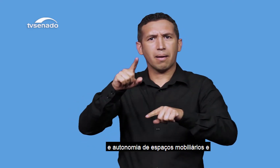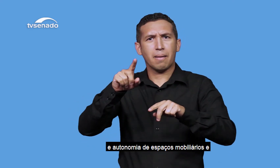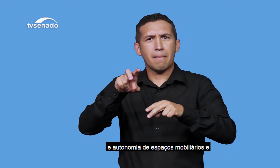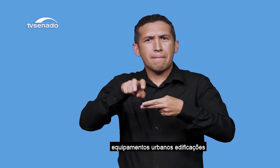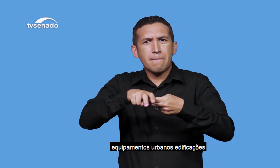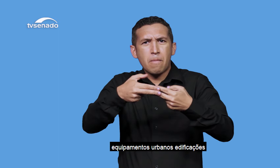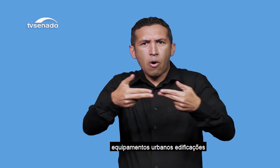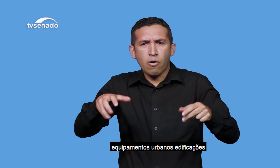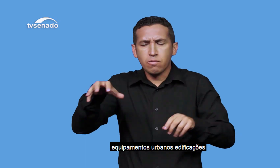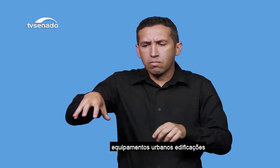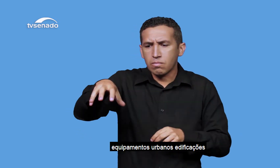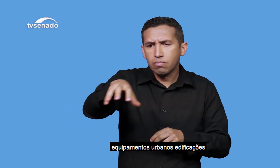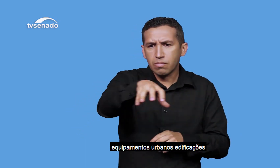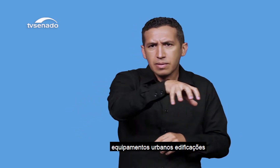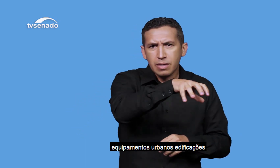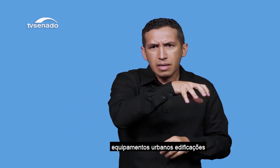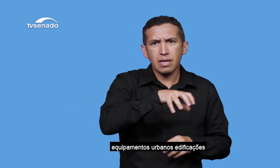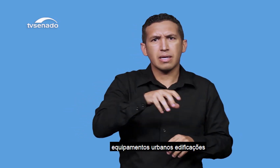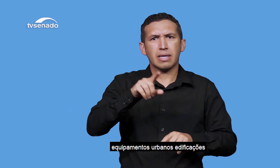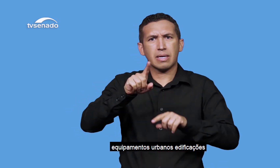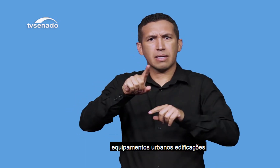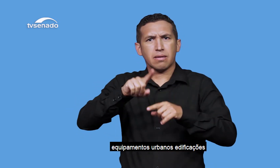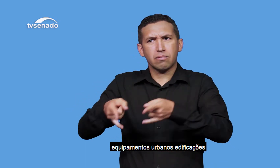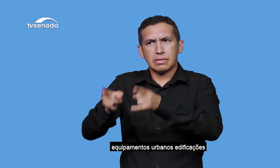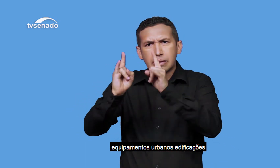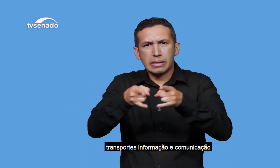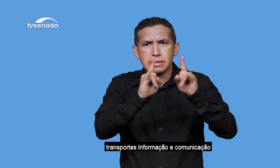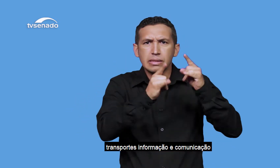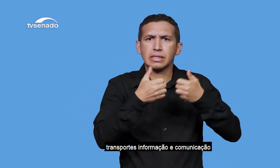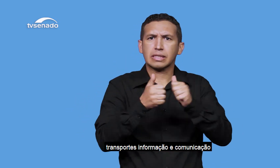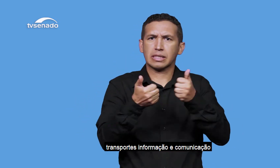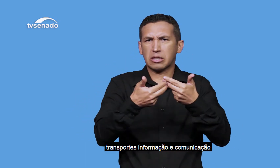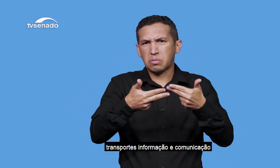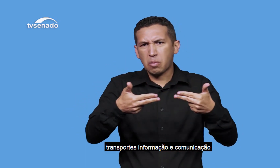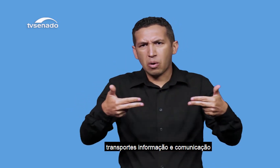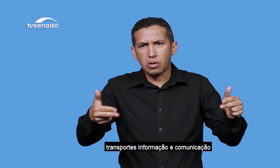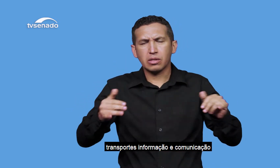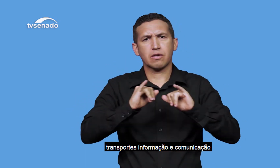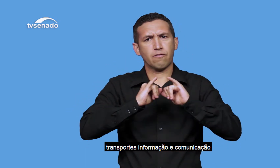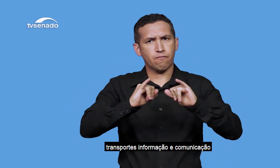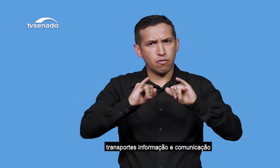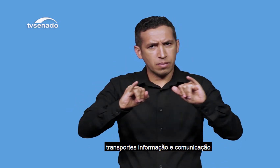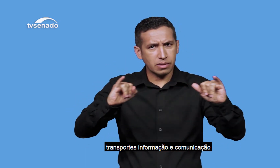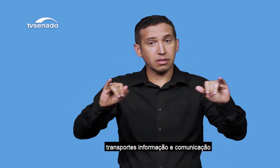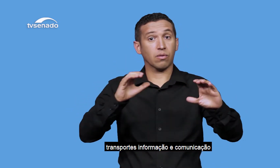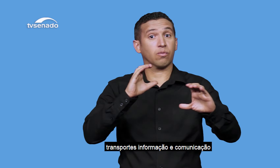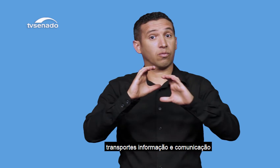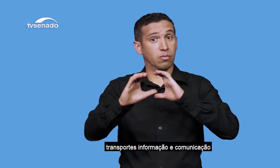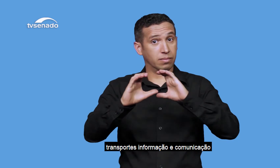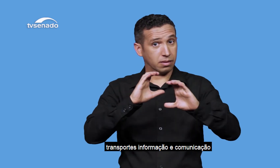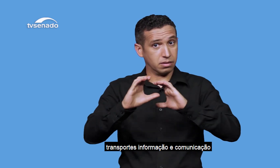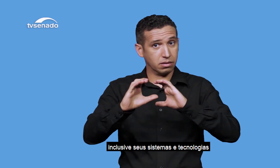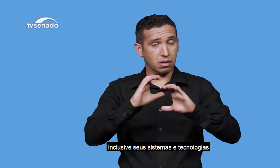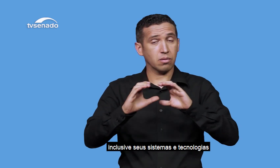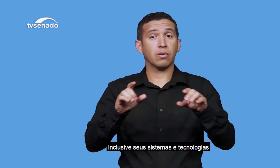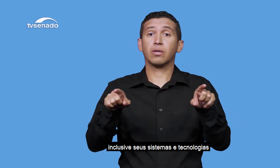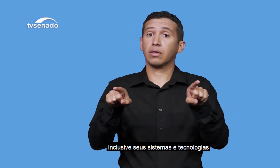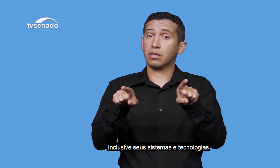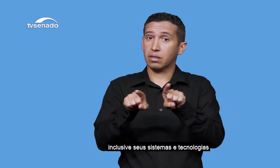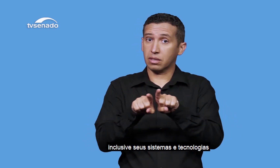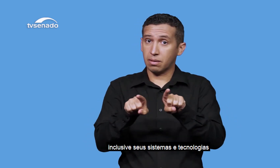e equipamentos urbanos edificações transportes informação e comunicação